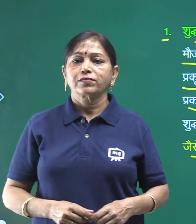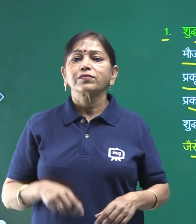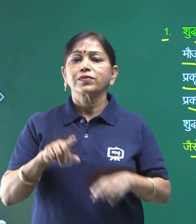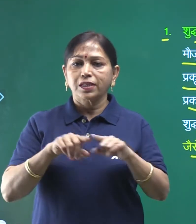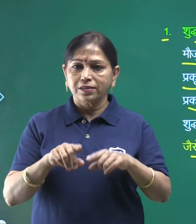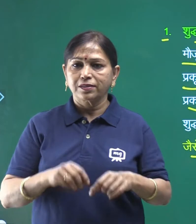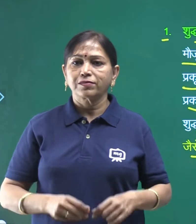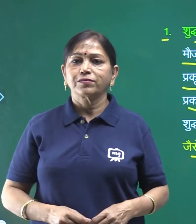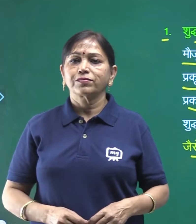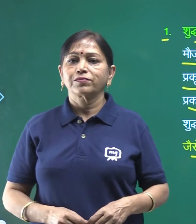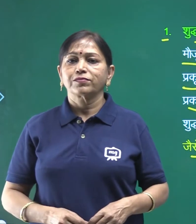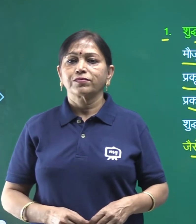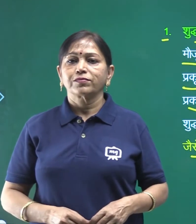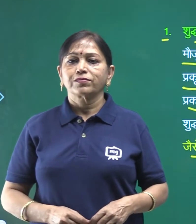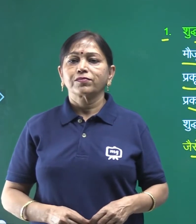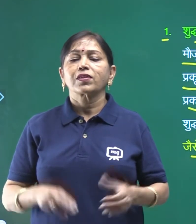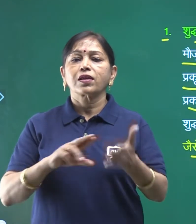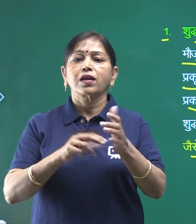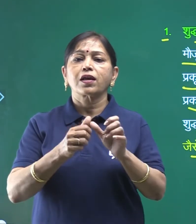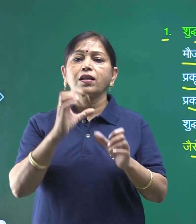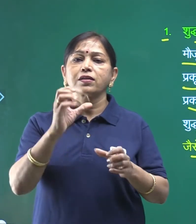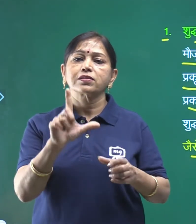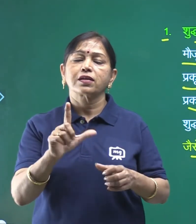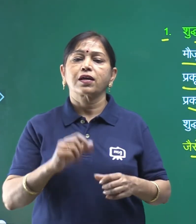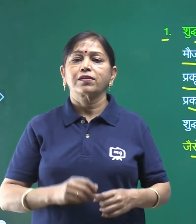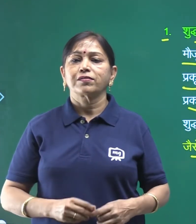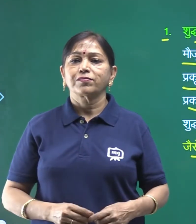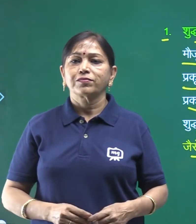जैसे सोडियम क्लोराइड